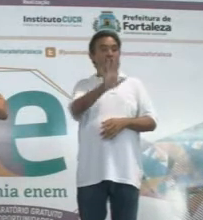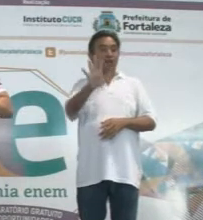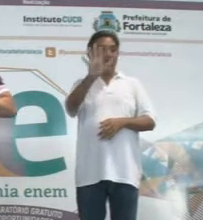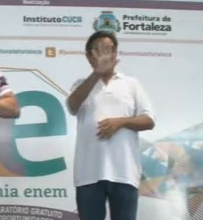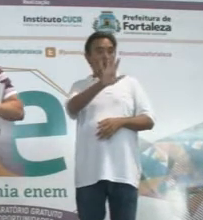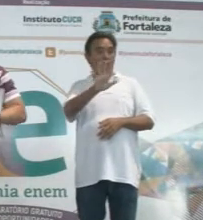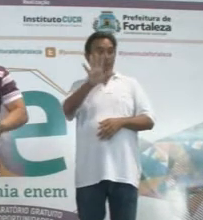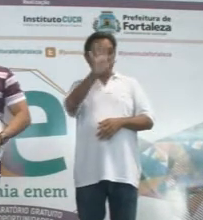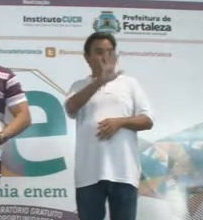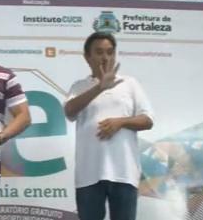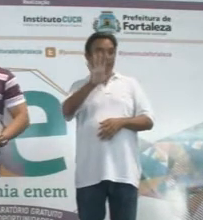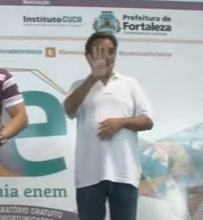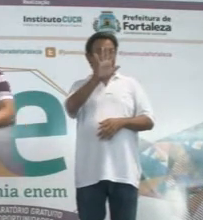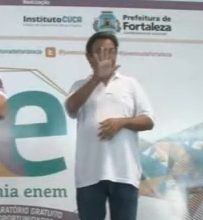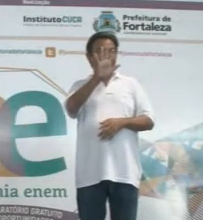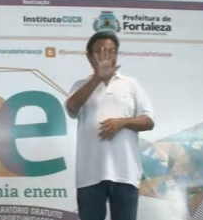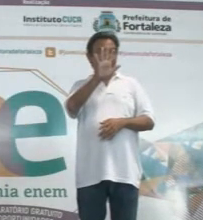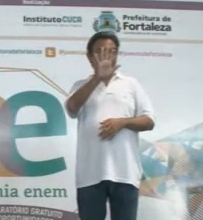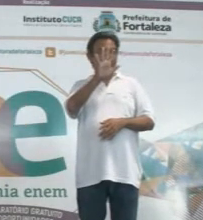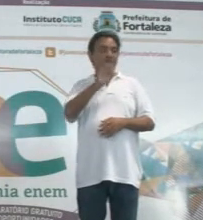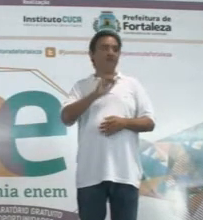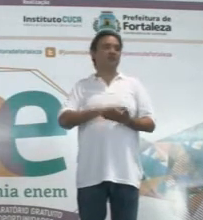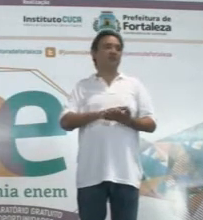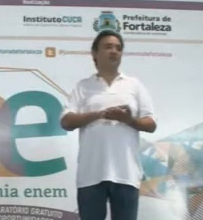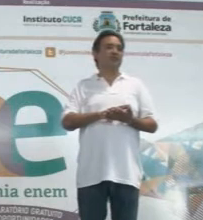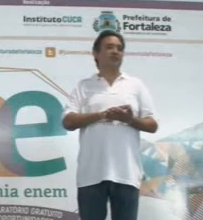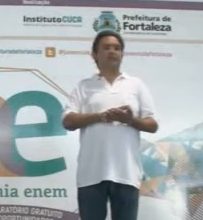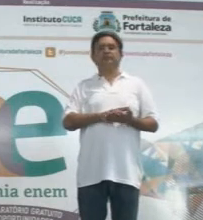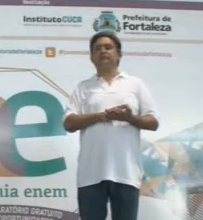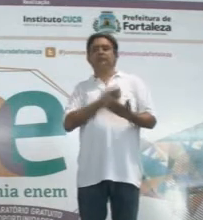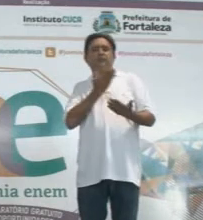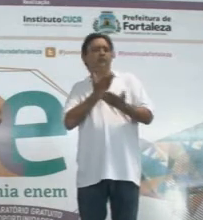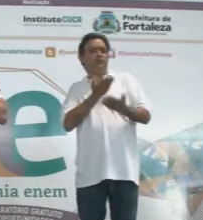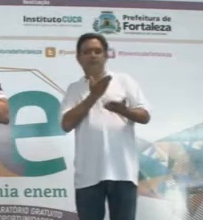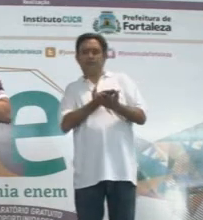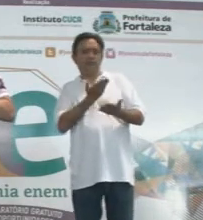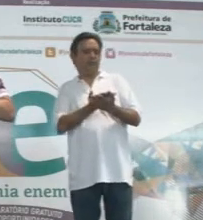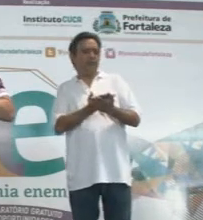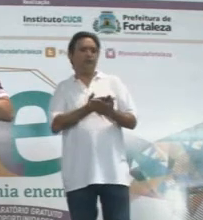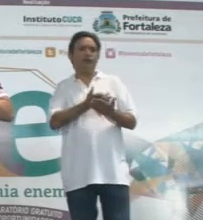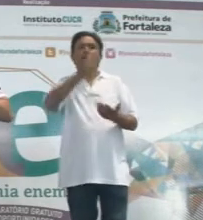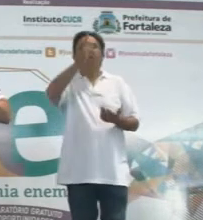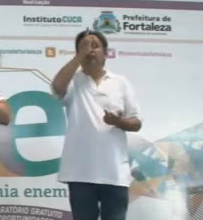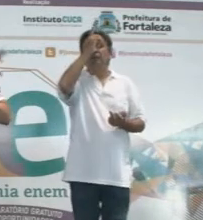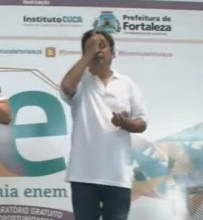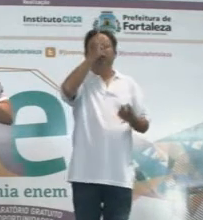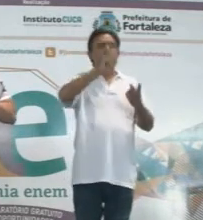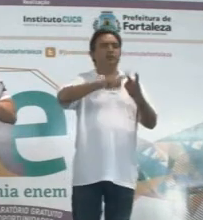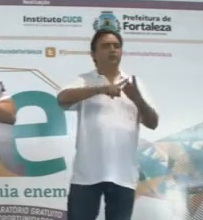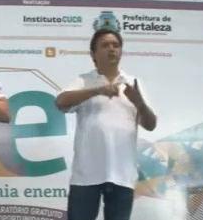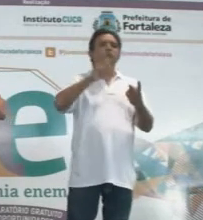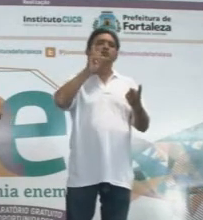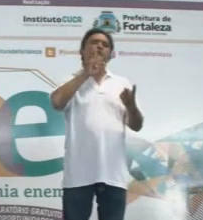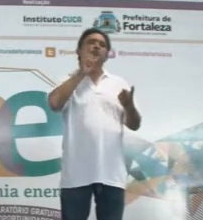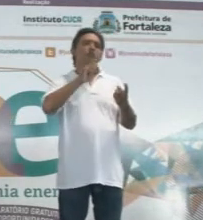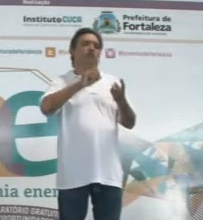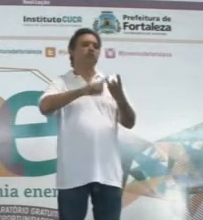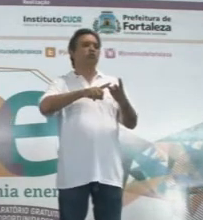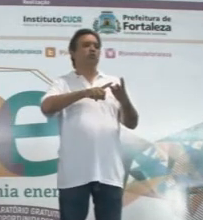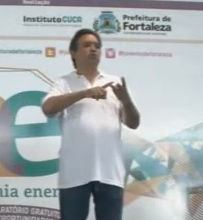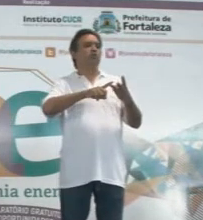França. Inclusive a gente passa muito tempo olhando para a Alemanha, não é isso? E a gente vai começar a olhar para os Estados Unidos, o